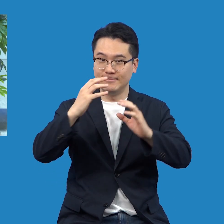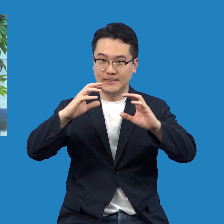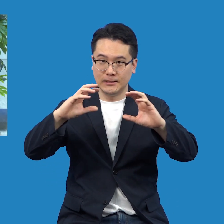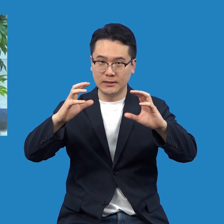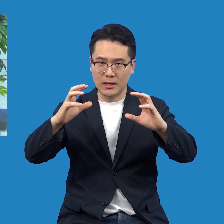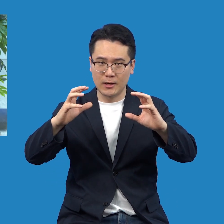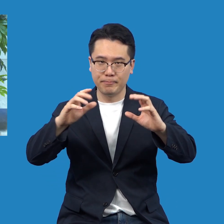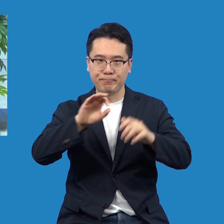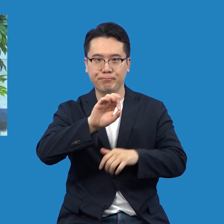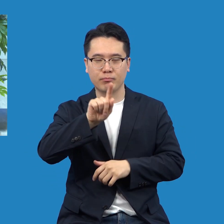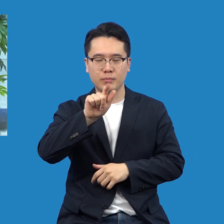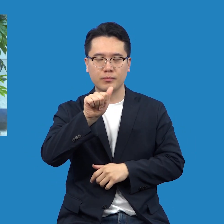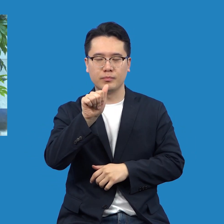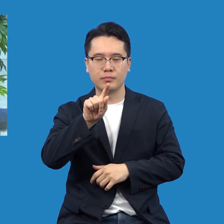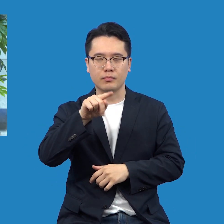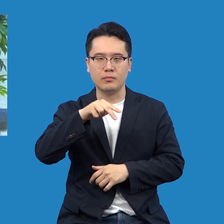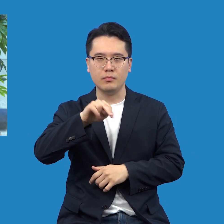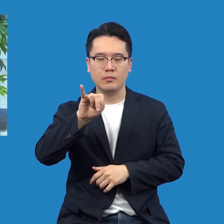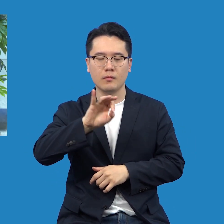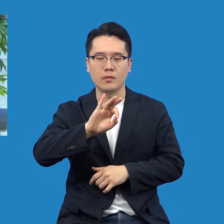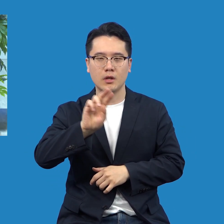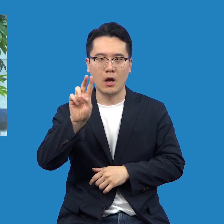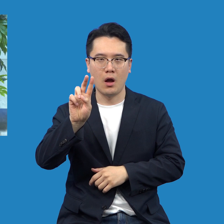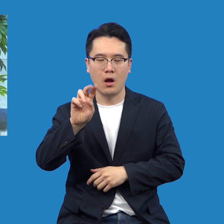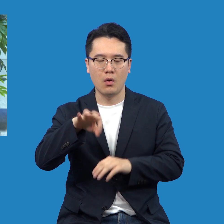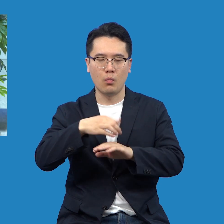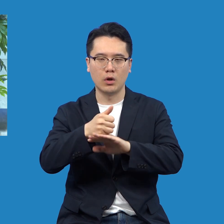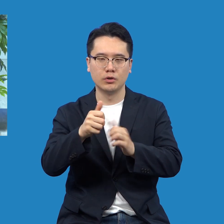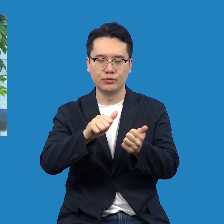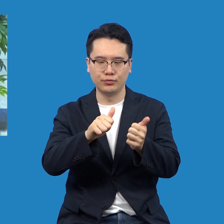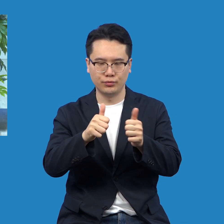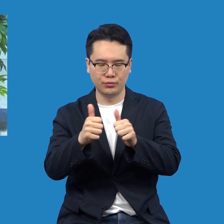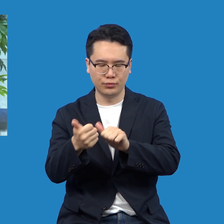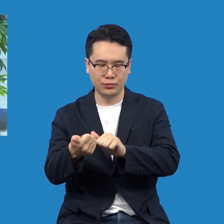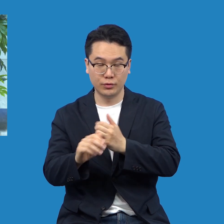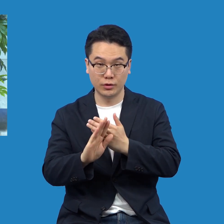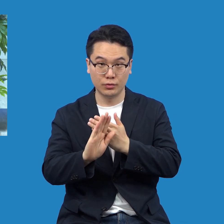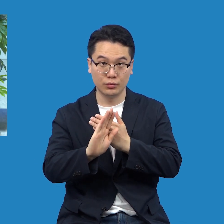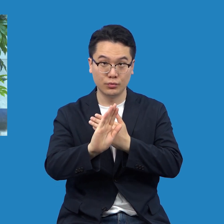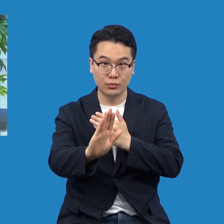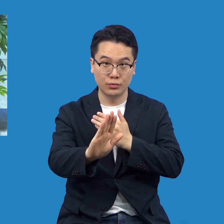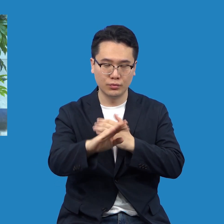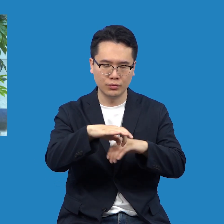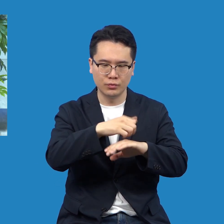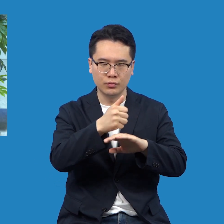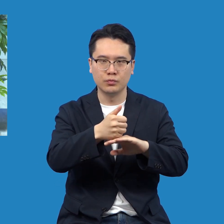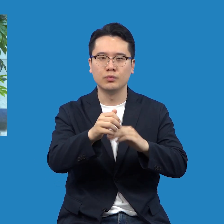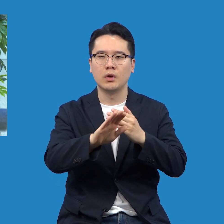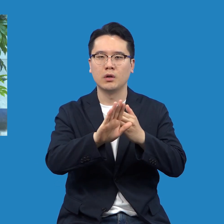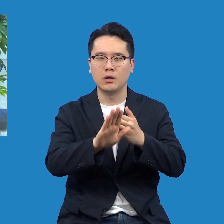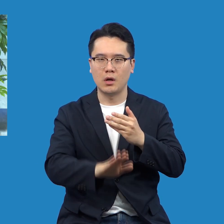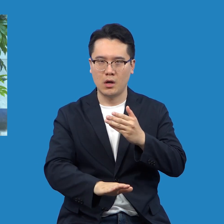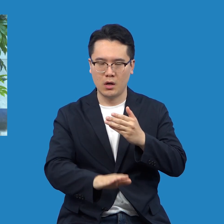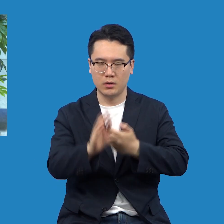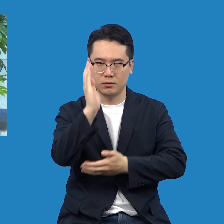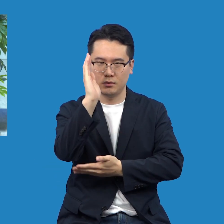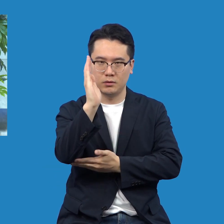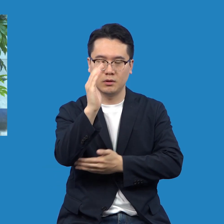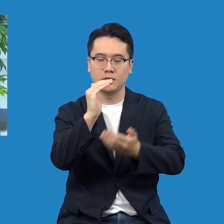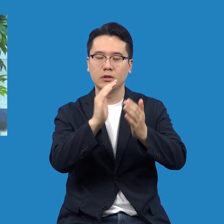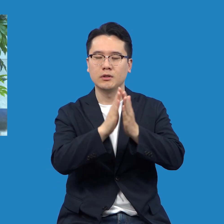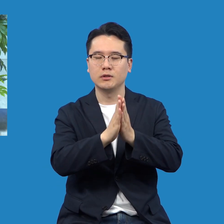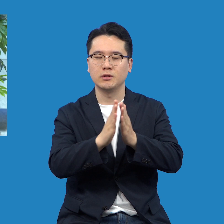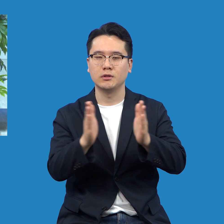죽음 이야기로부터 열왕기 하의 이야기가 시작이 되고 있습니다.